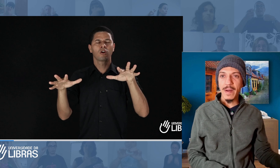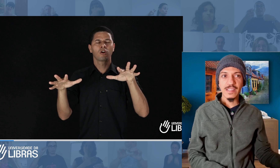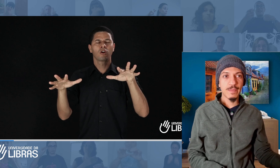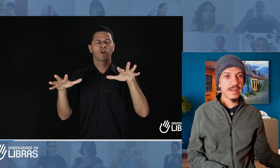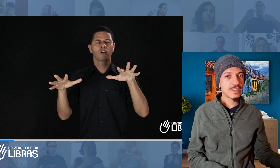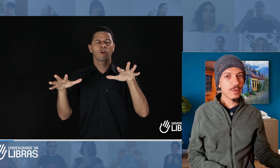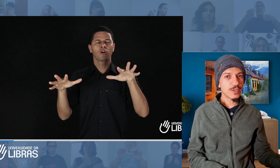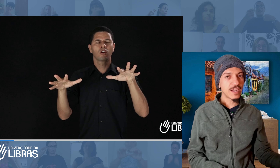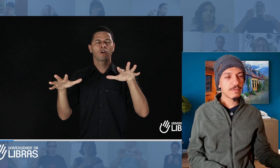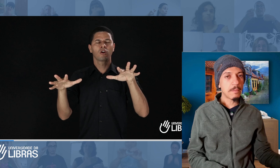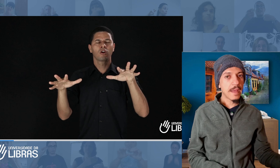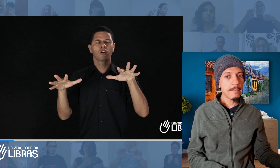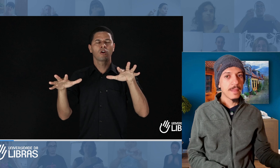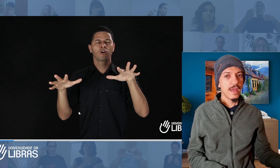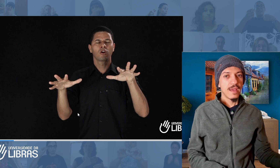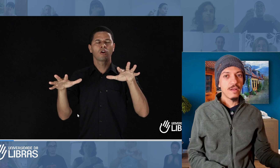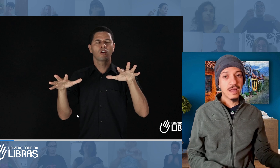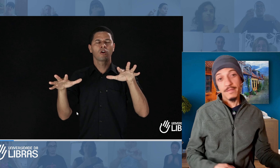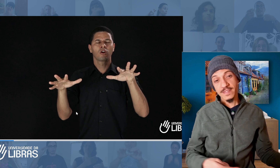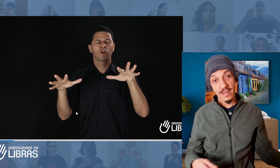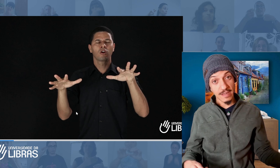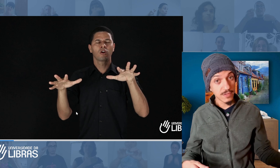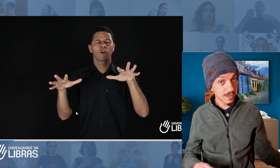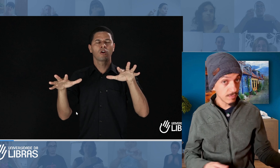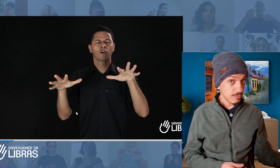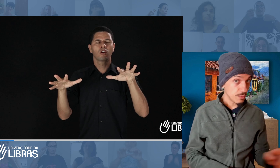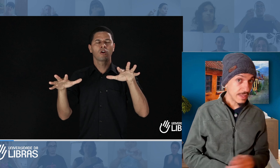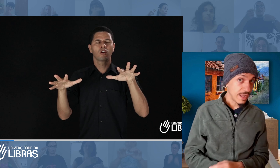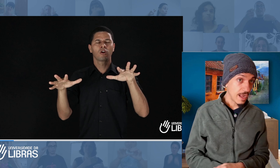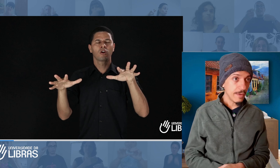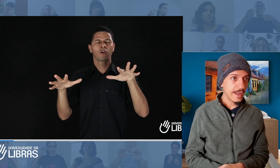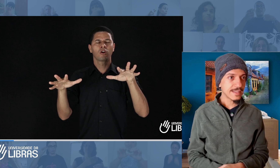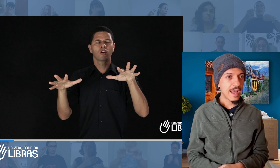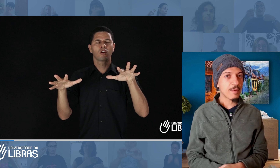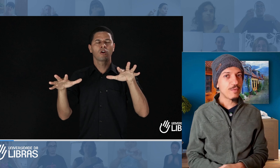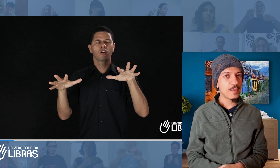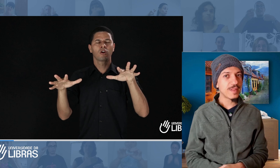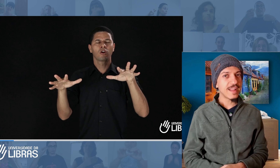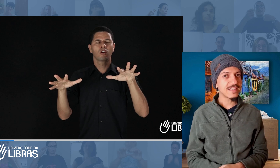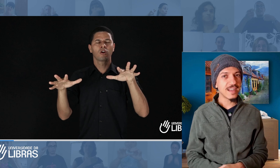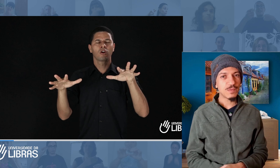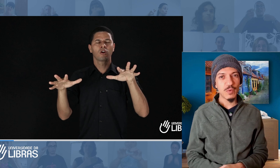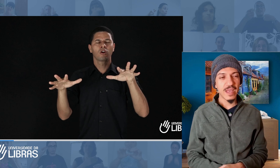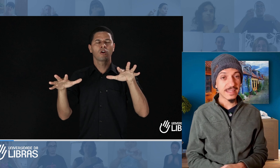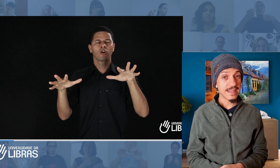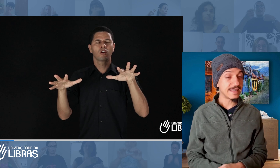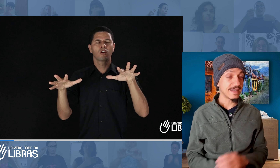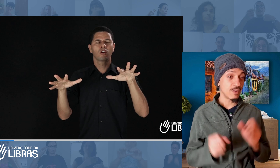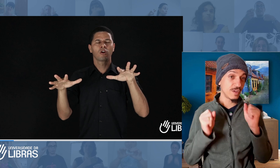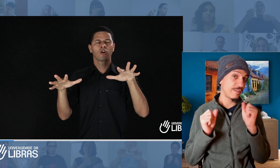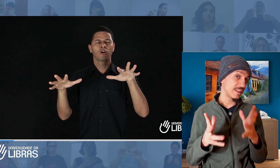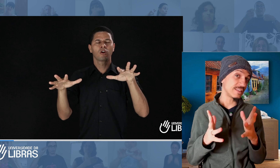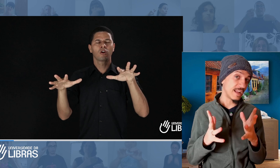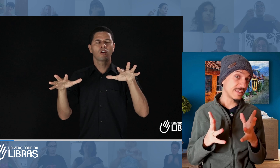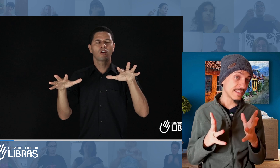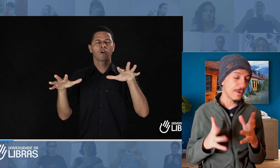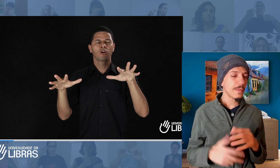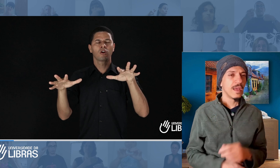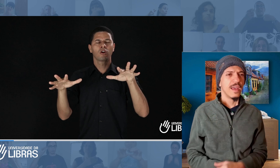participando desse projeto também, e eu estava fazendo a tradução de um material, e nessa época foi muito interessante, porque eu tinha feito a sinalização, e eu fui